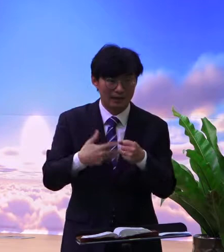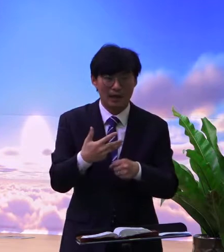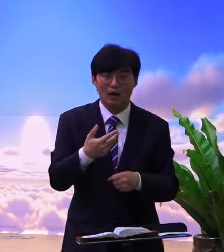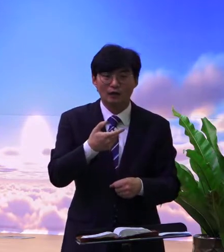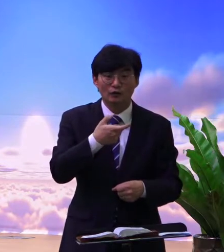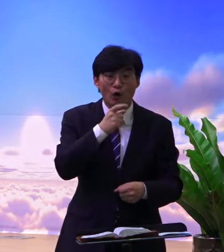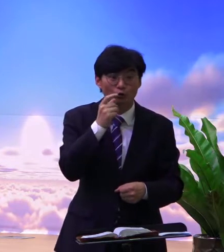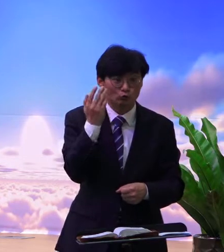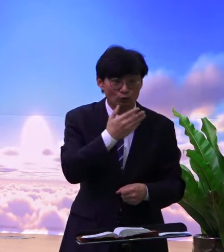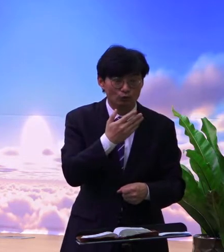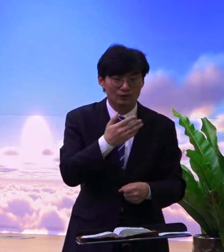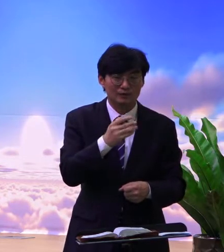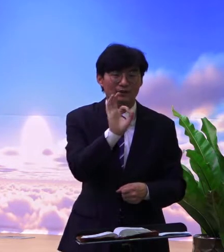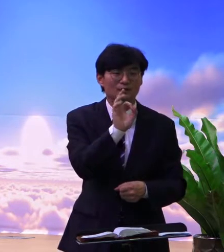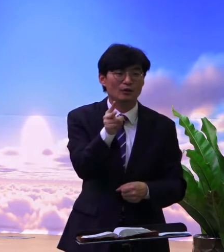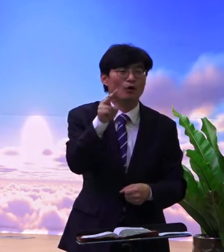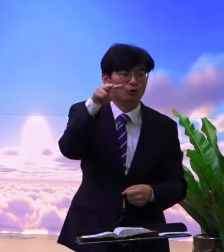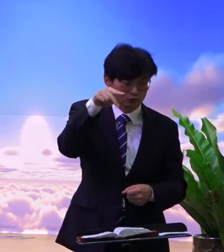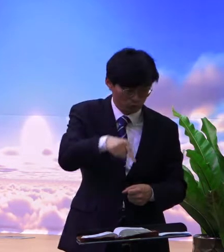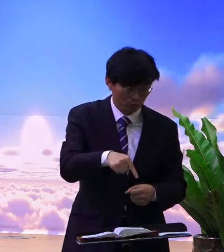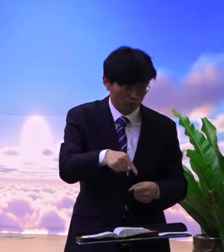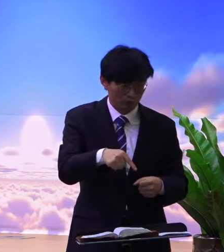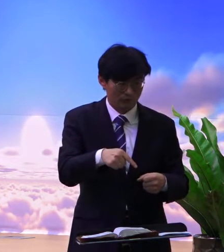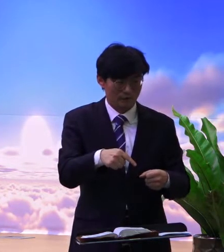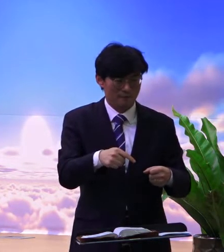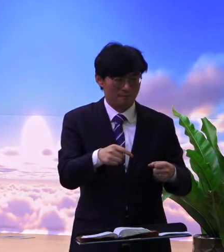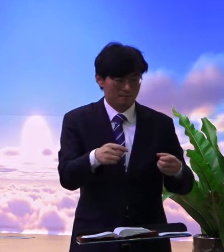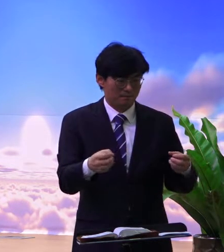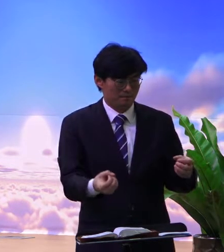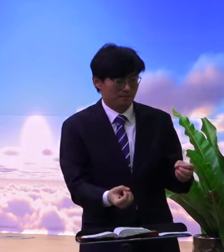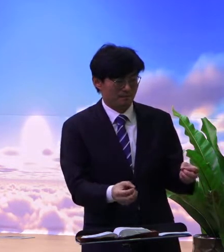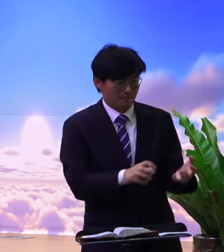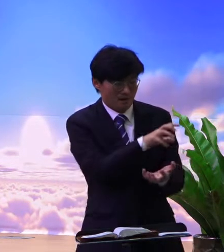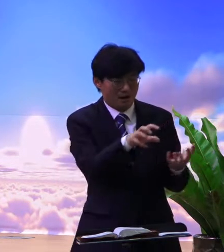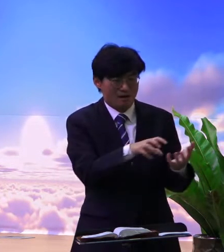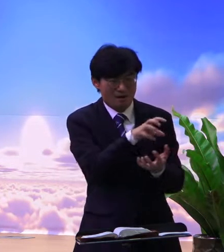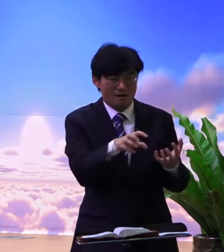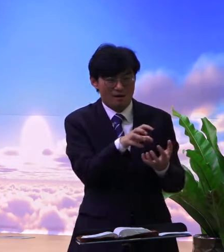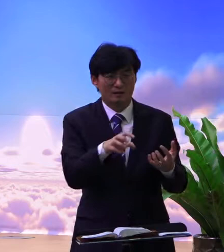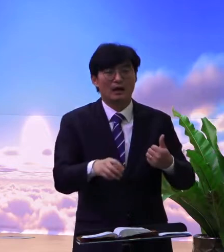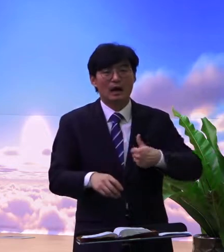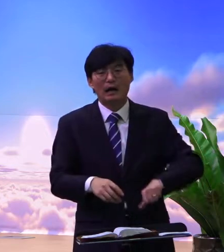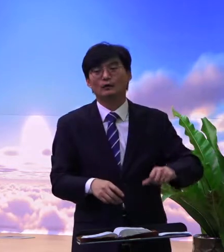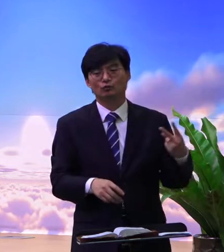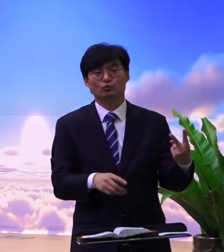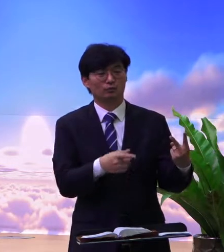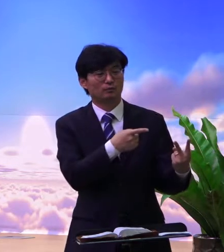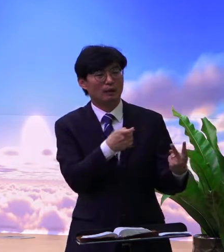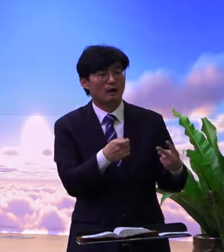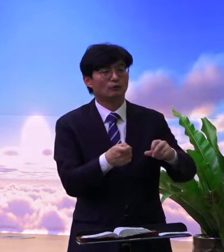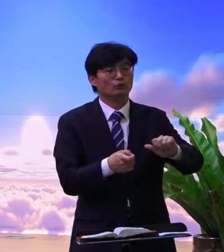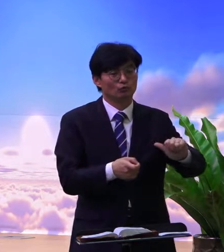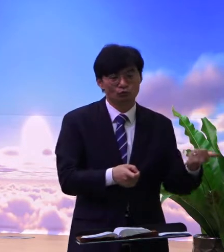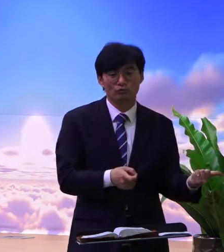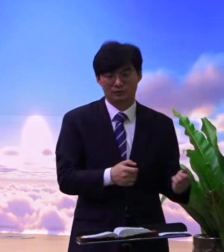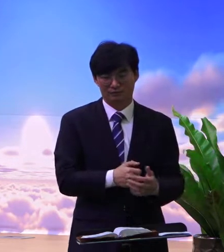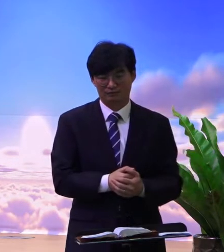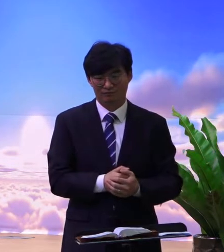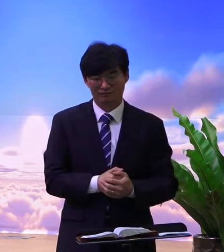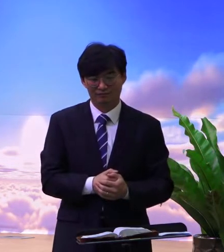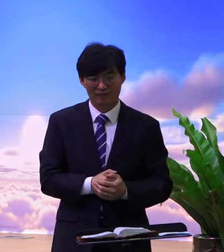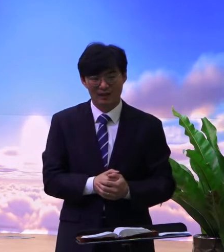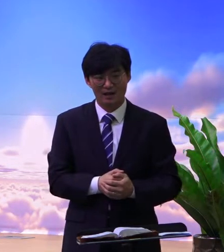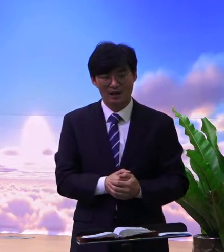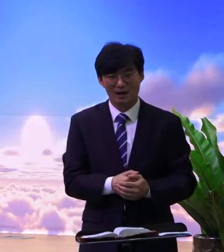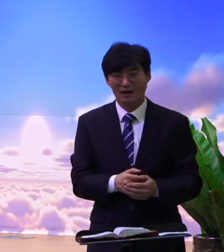2 아들이 총살을 당해서 순교하게 됐습니다. 2 아들이 순교당했다고 하는 소식을 들을 때